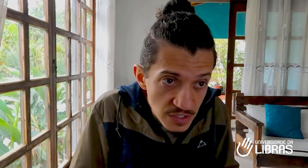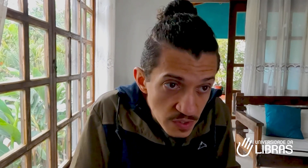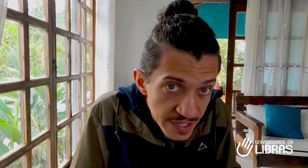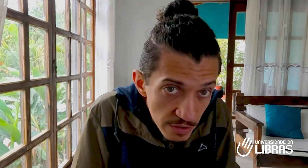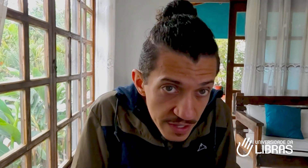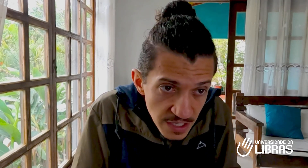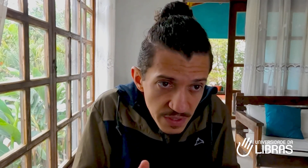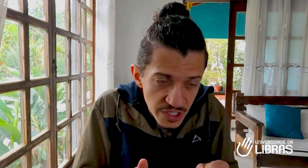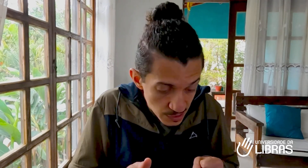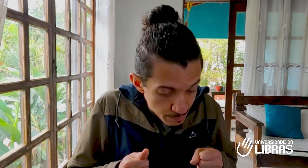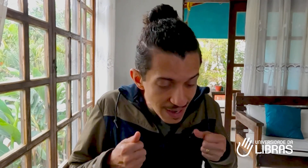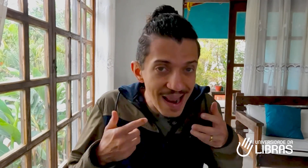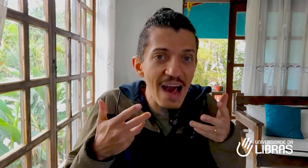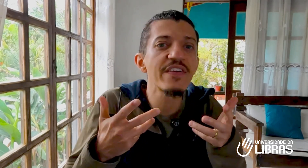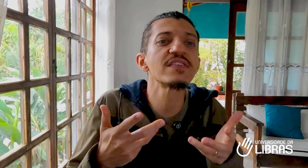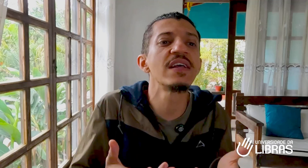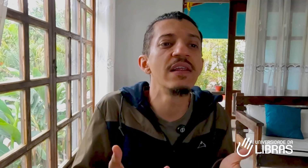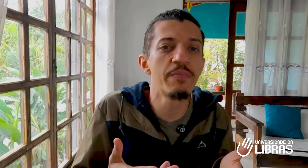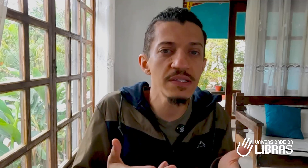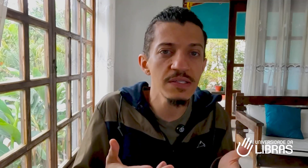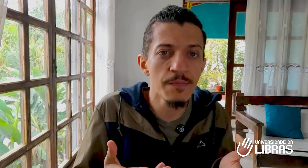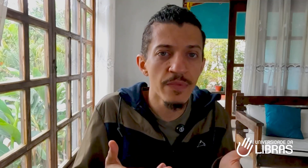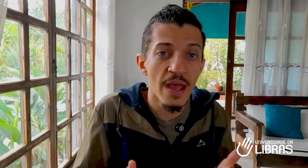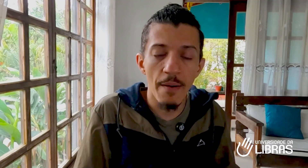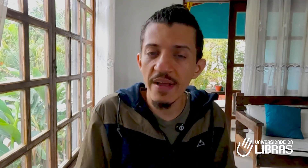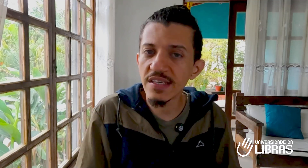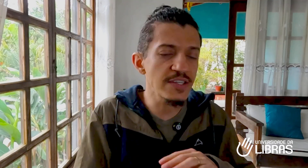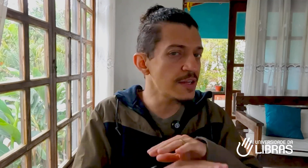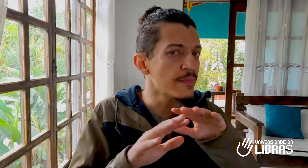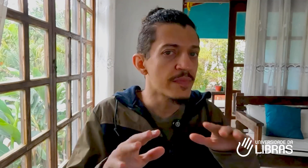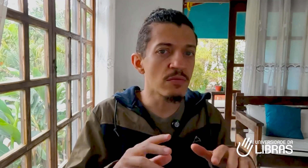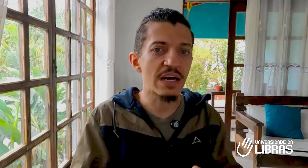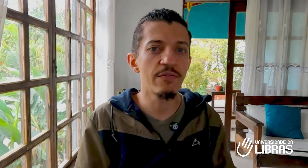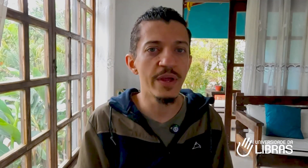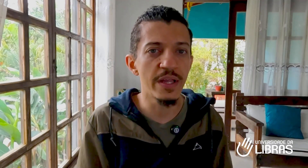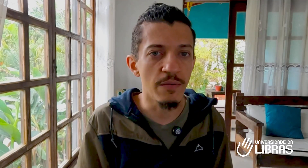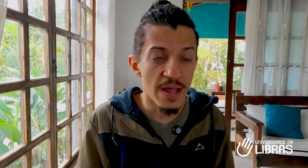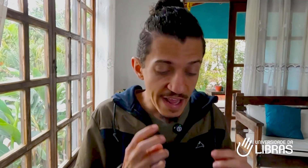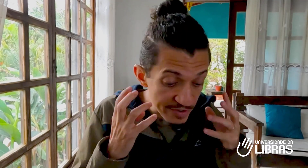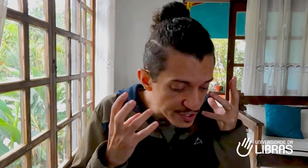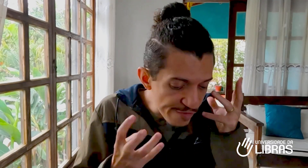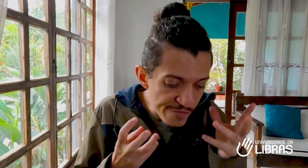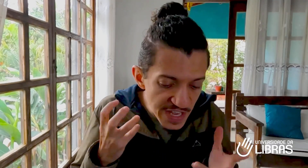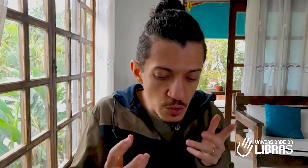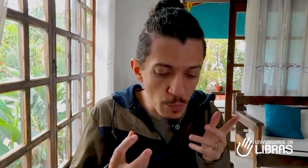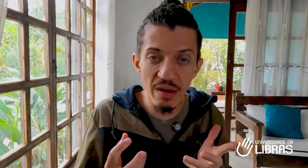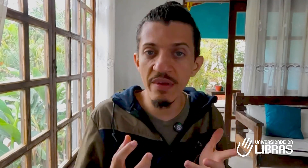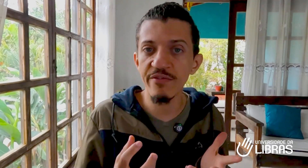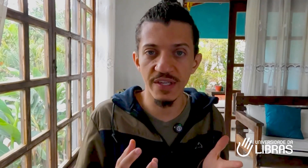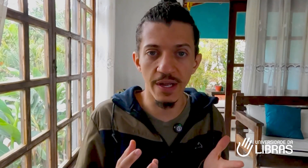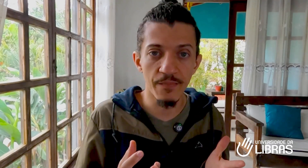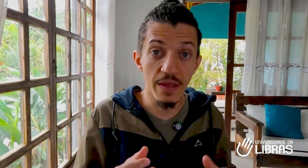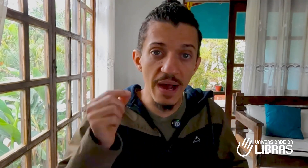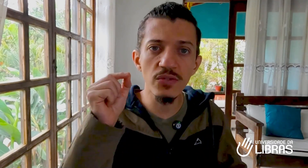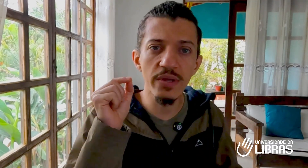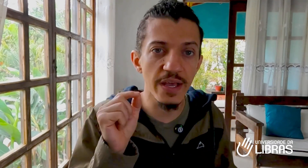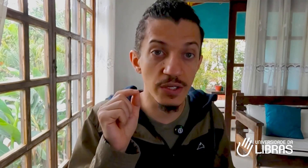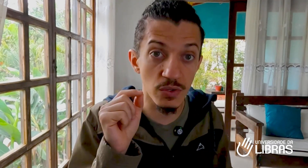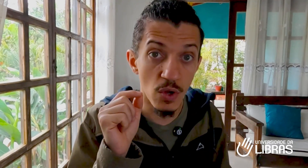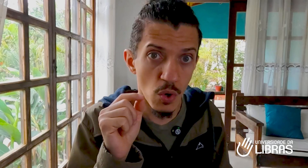conseguindo transmitir as palavras em Libras, a mensagem não estava fluida. Estava difícil para mim fazer. E mais do que isso, os surdos